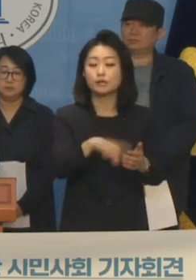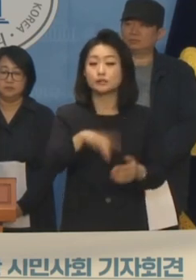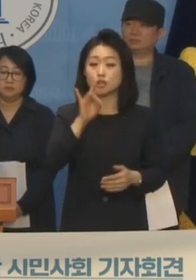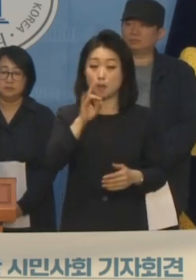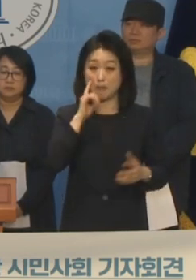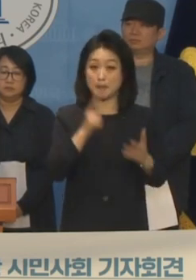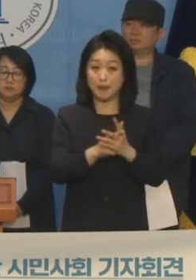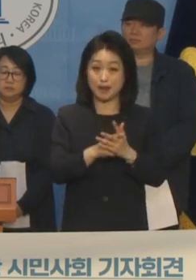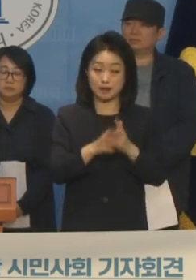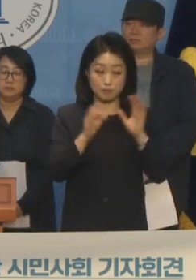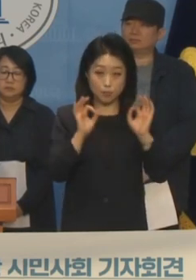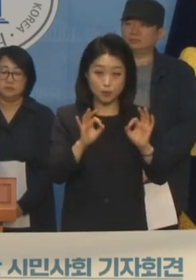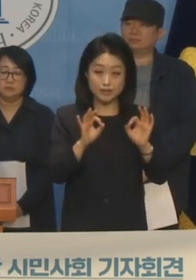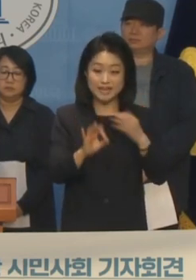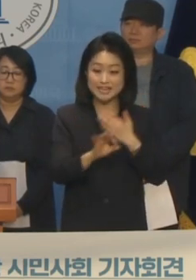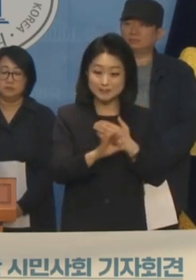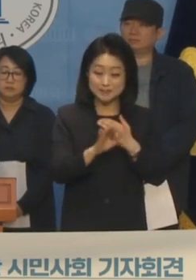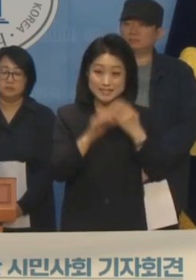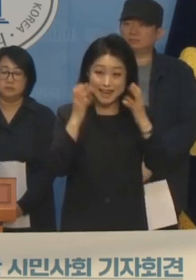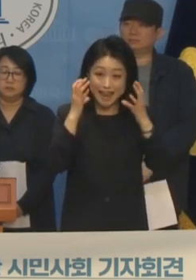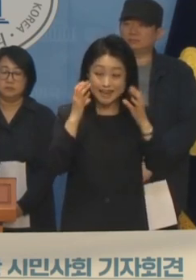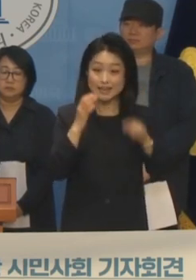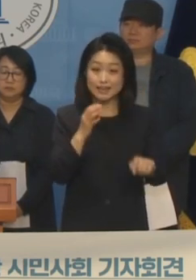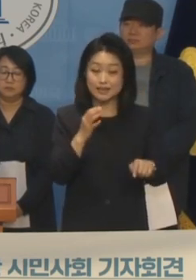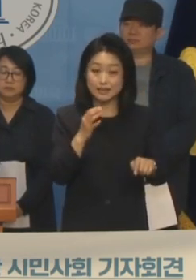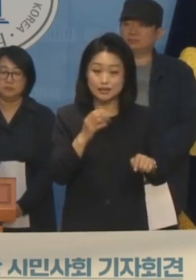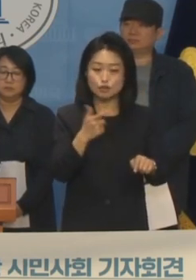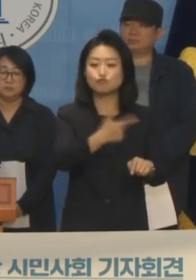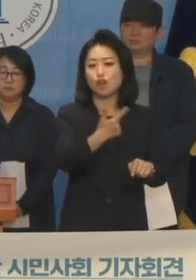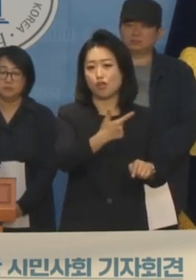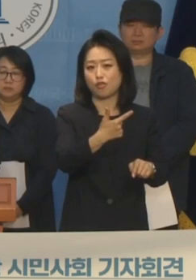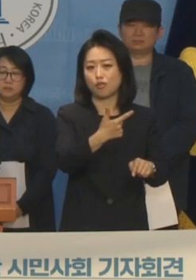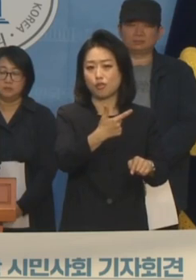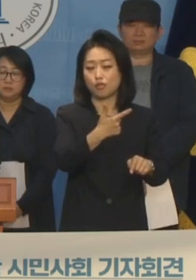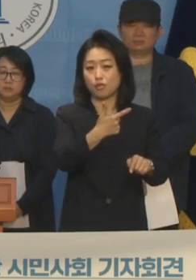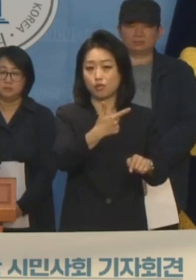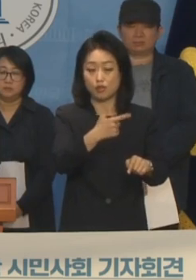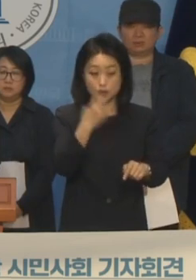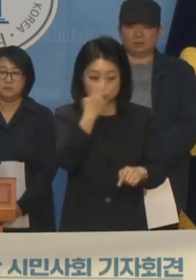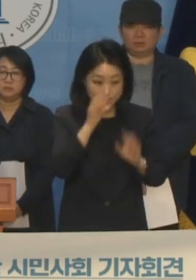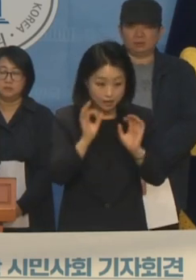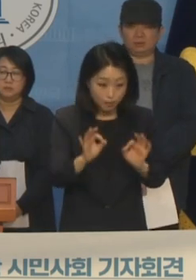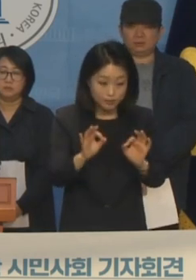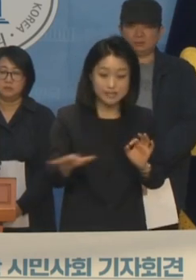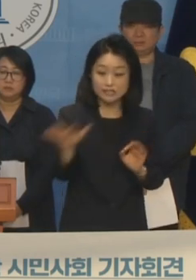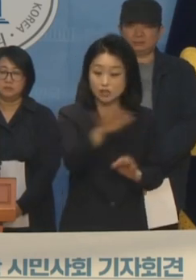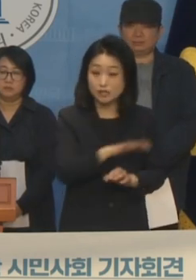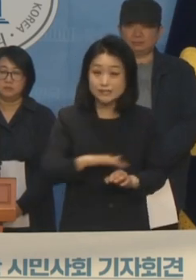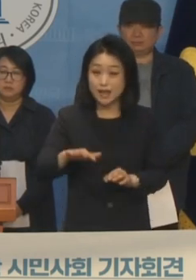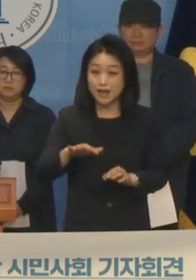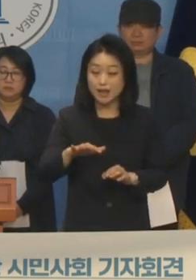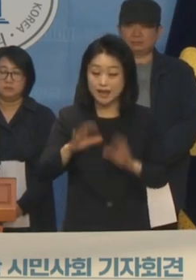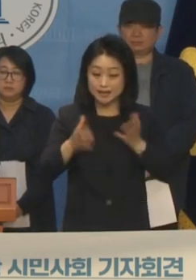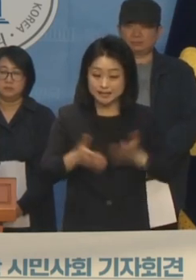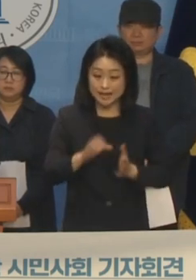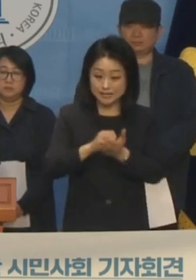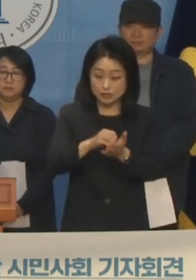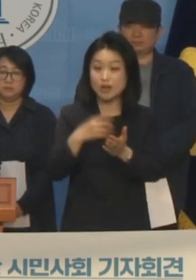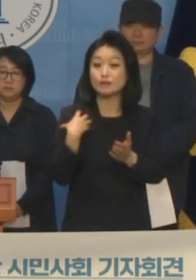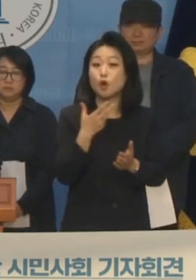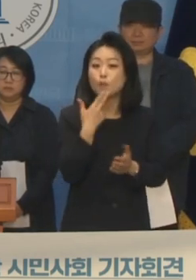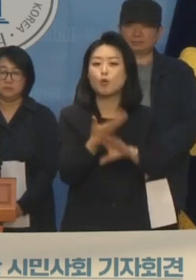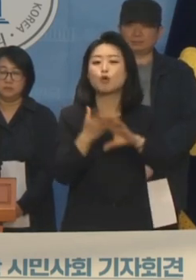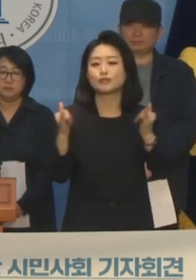파악된 출생신고되지 않은 임시 신생아 번호는 6천여 건으로 조사 대상이 된 아동은 전체 수치에서 출생신고 의무가